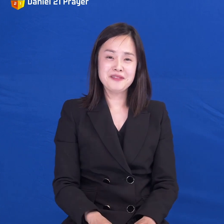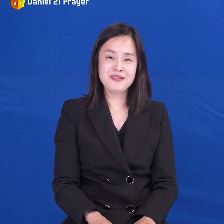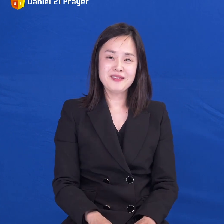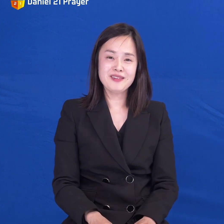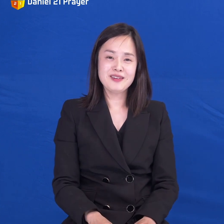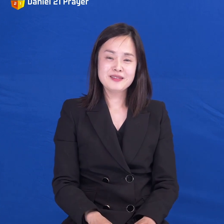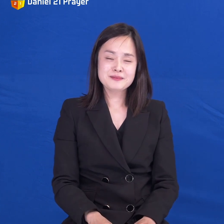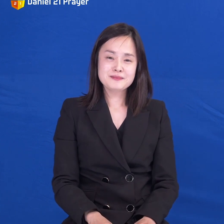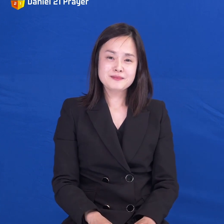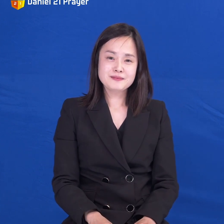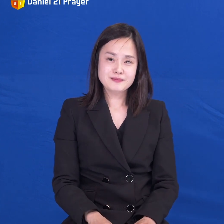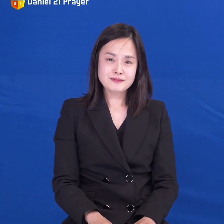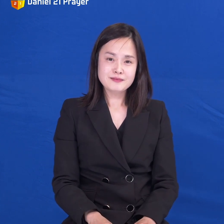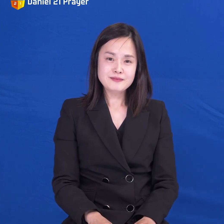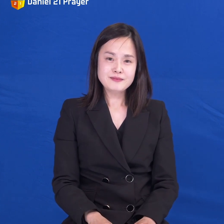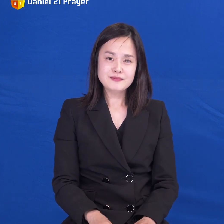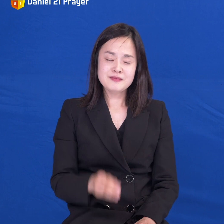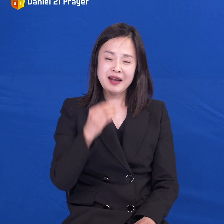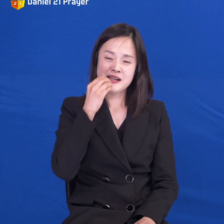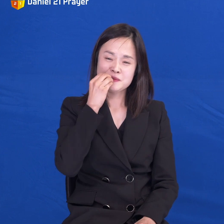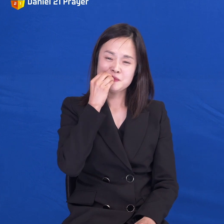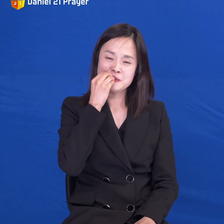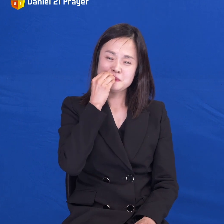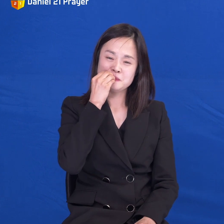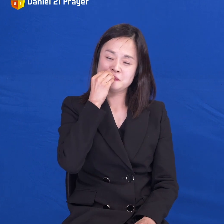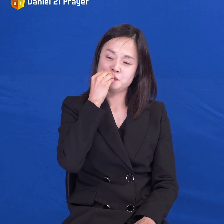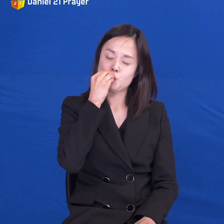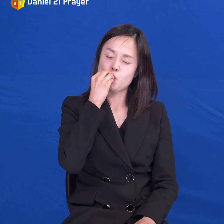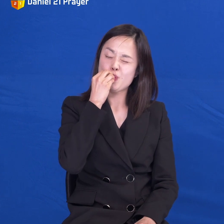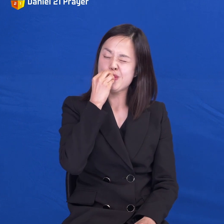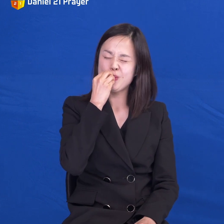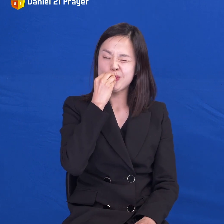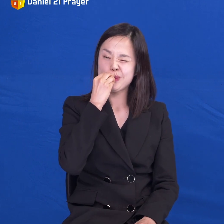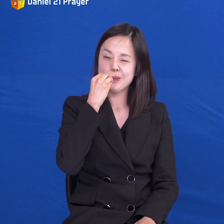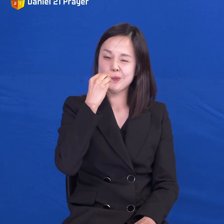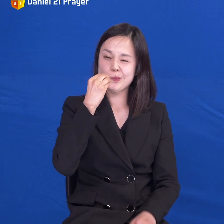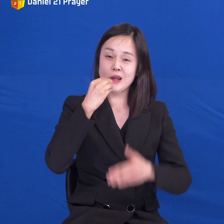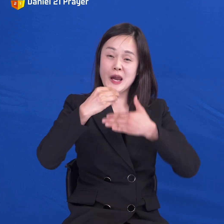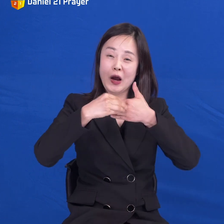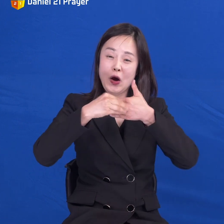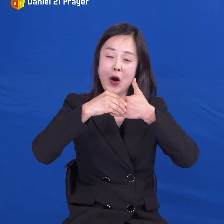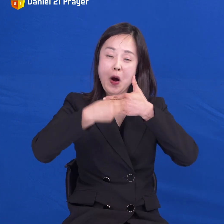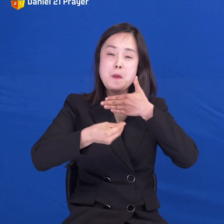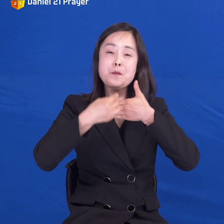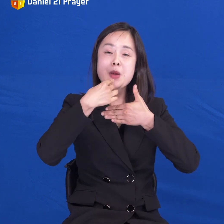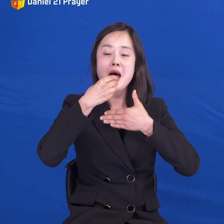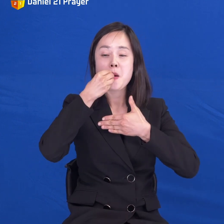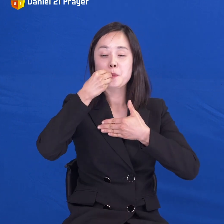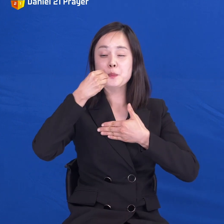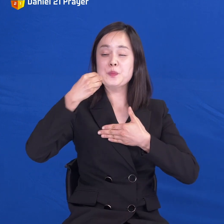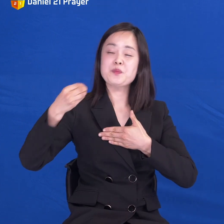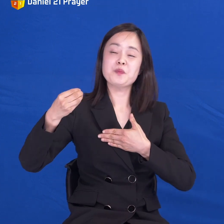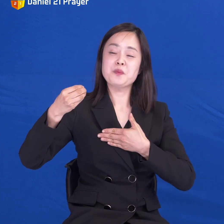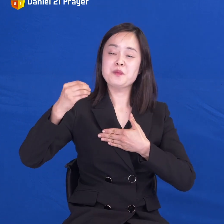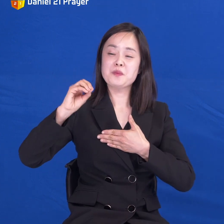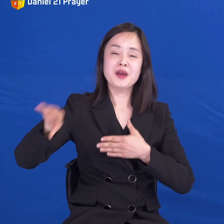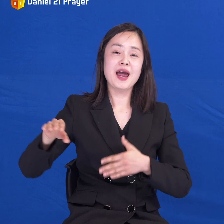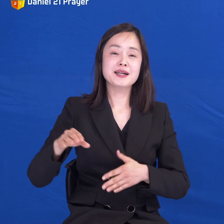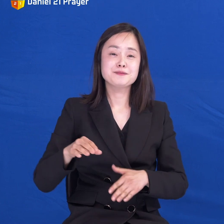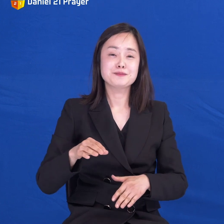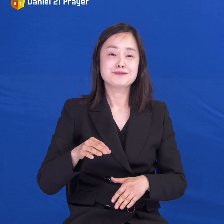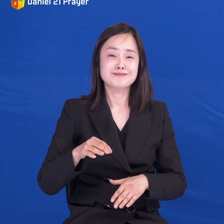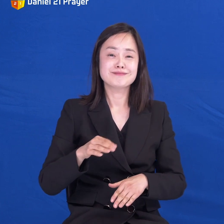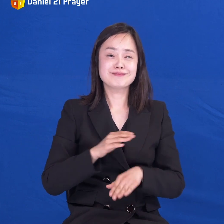그래서 이빨을 잡고 쭉 뽑으니까 껍질만 나오는 거예요. 제가 선교사하면서